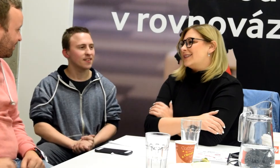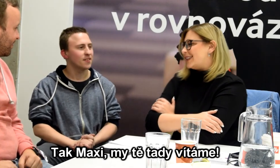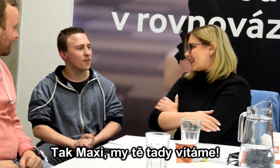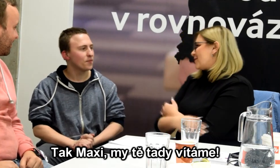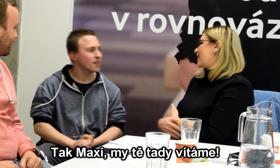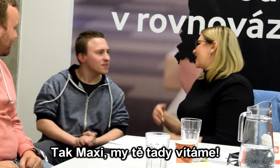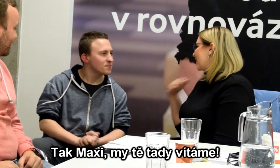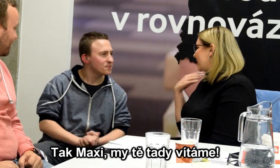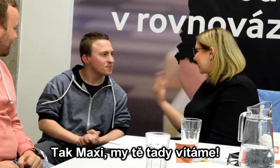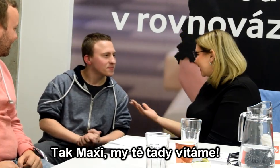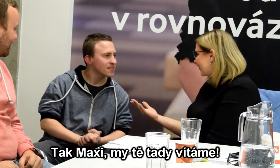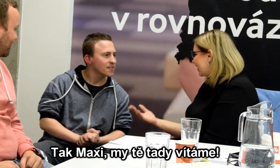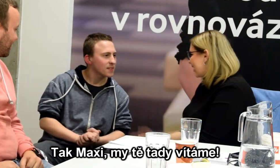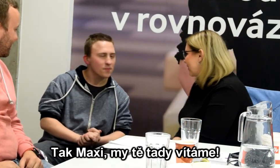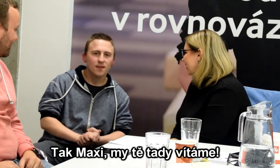Tak, Max, my tě tady vítáme.